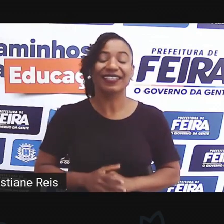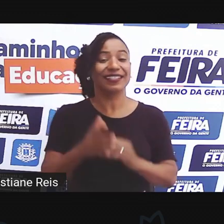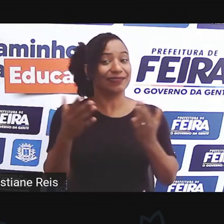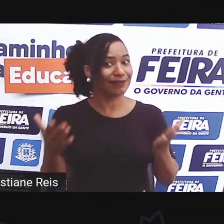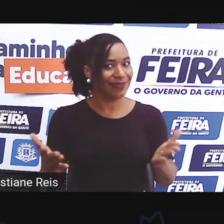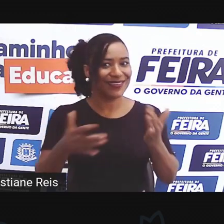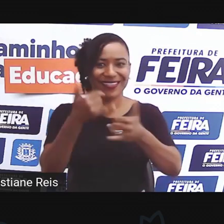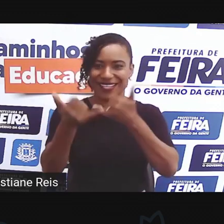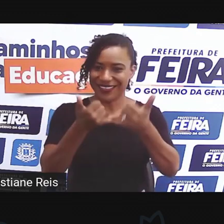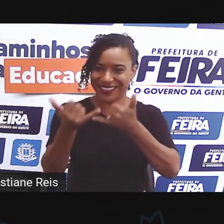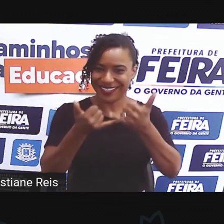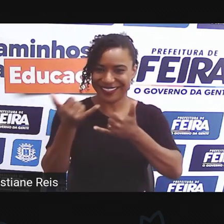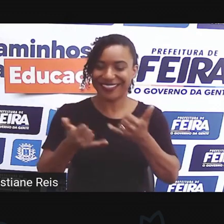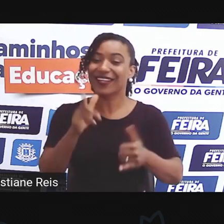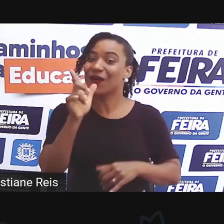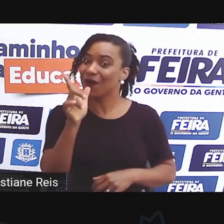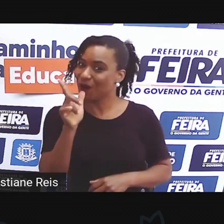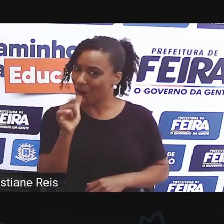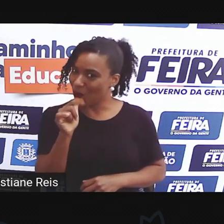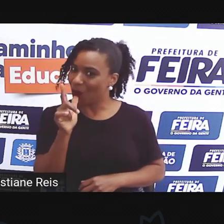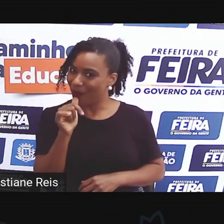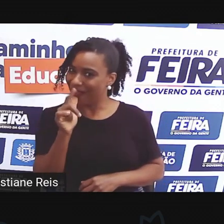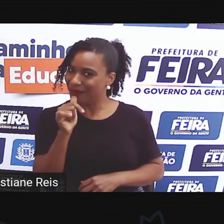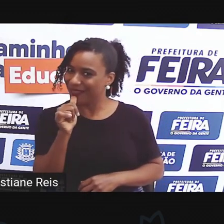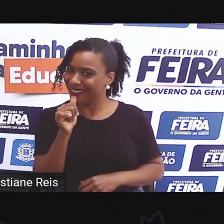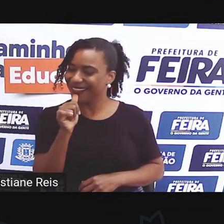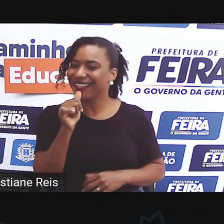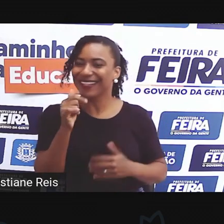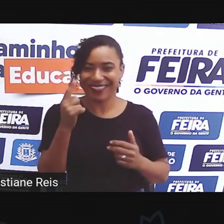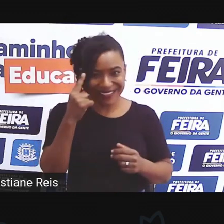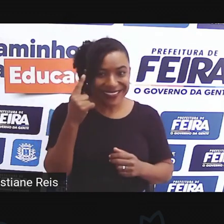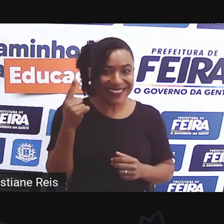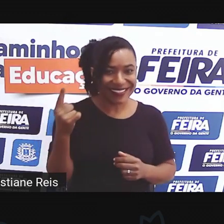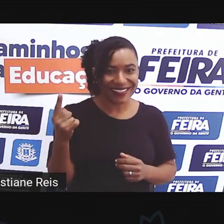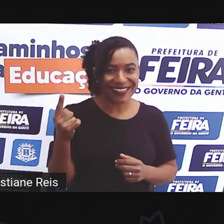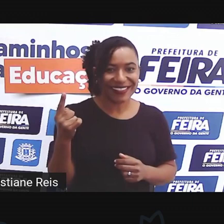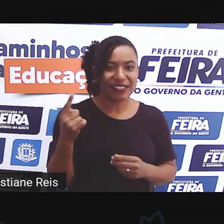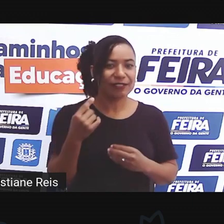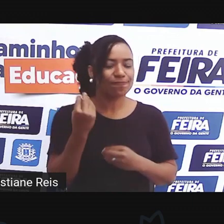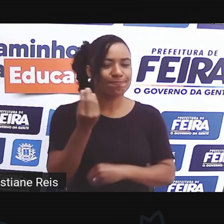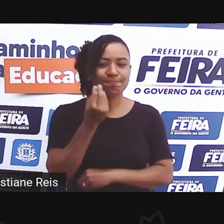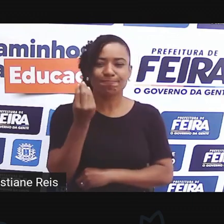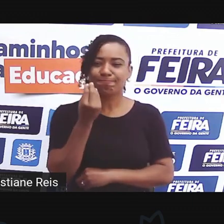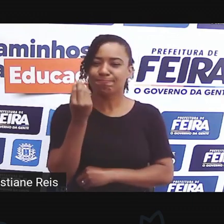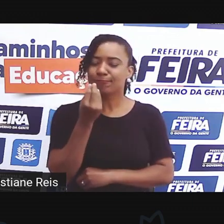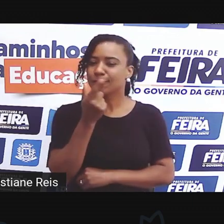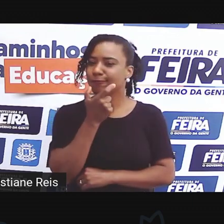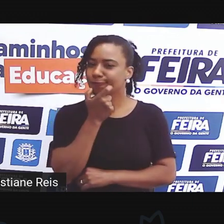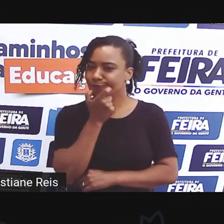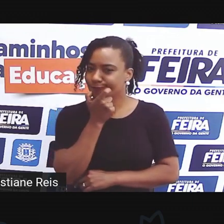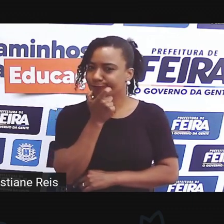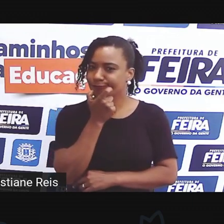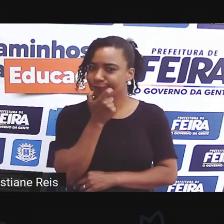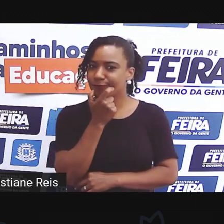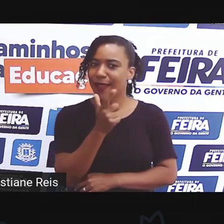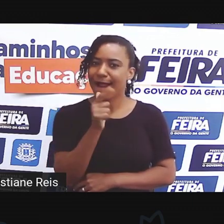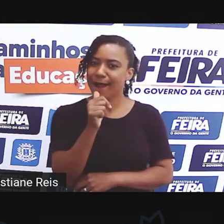uma brincadeira molhada e é uma brincadeira com água, como será que a gente vai brincar com a água,